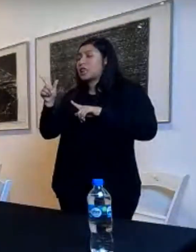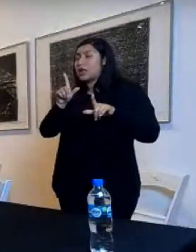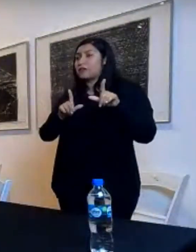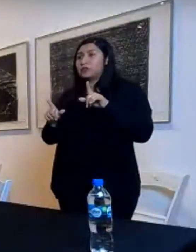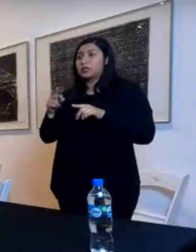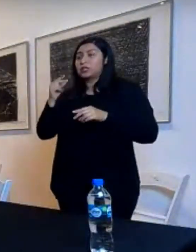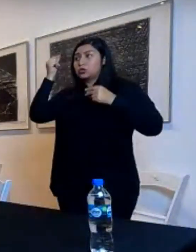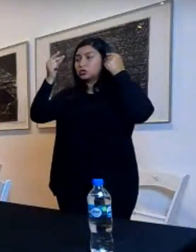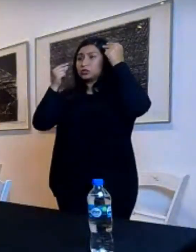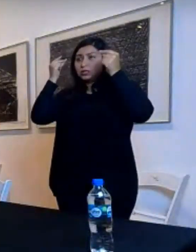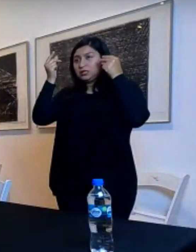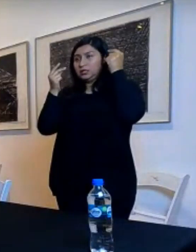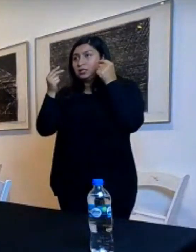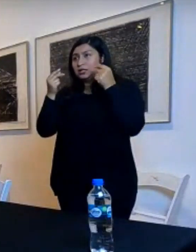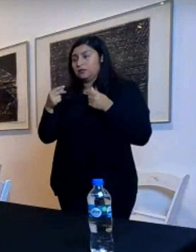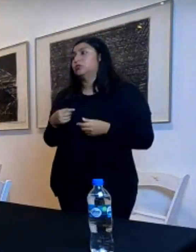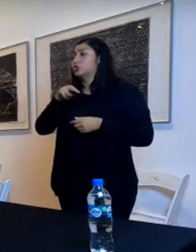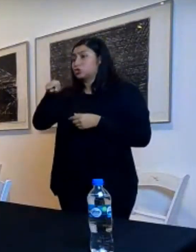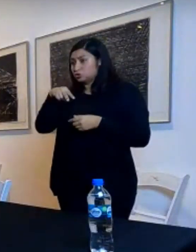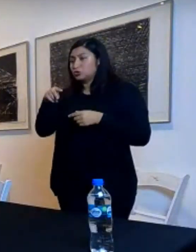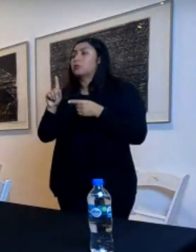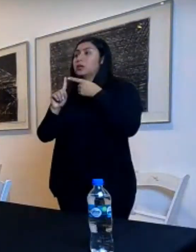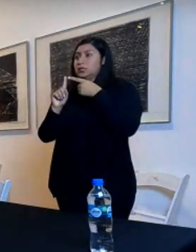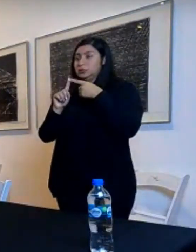la fortuna de ser parte.